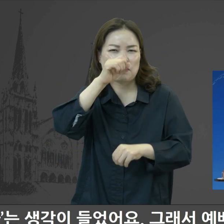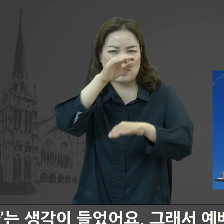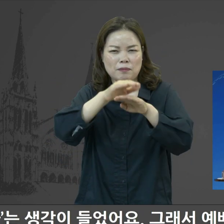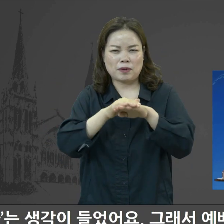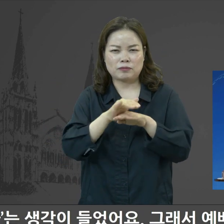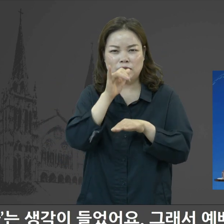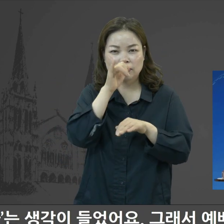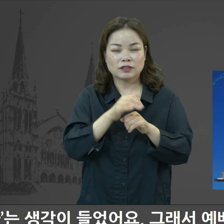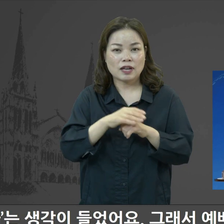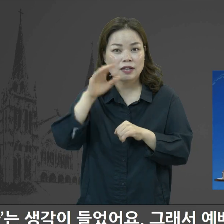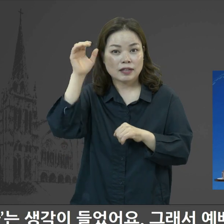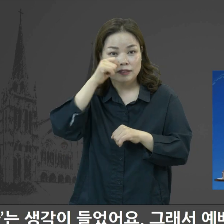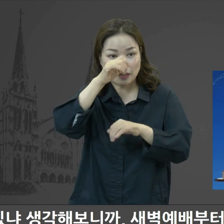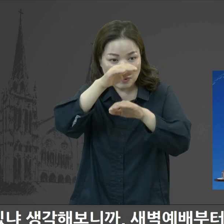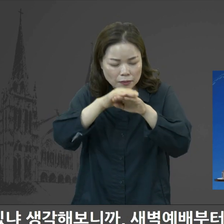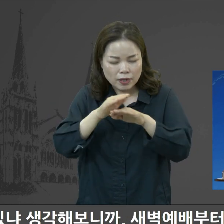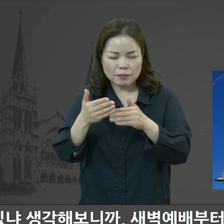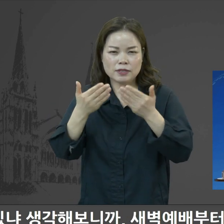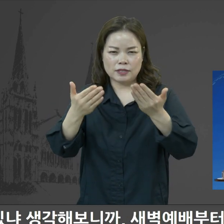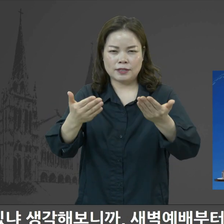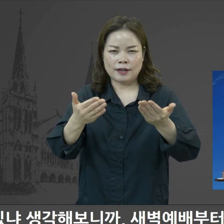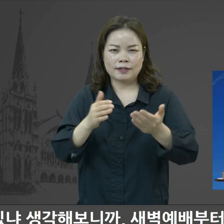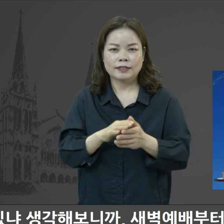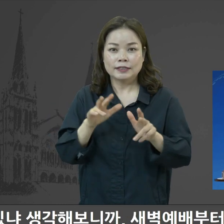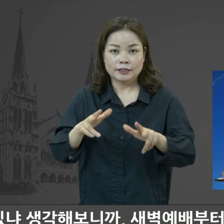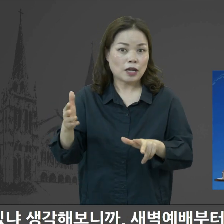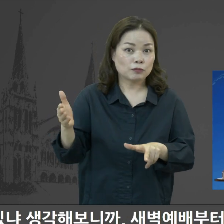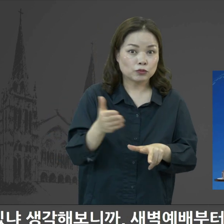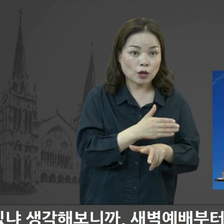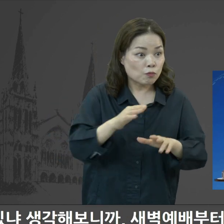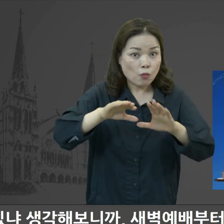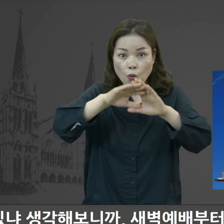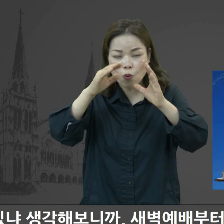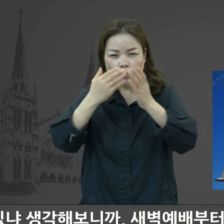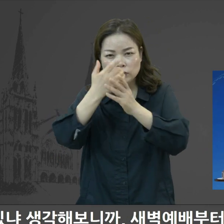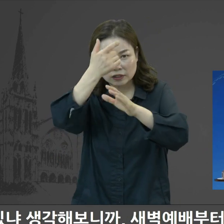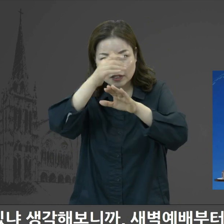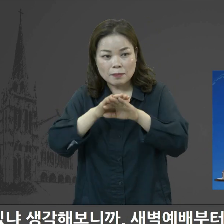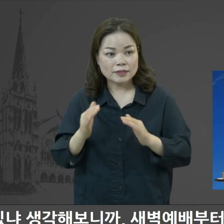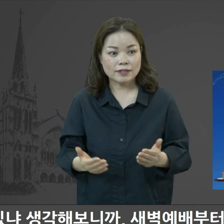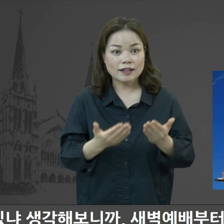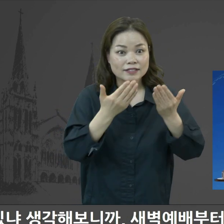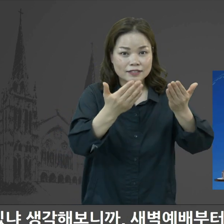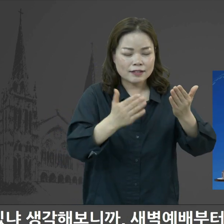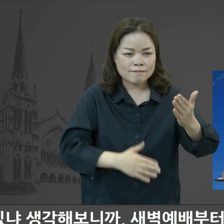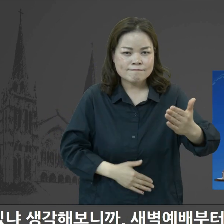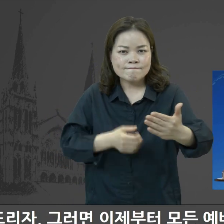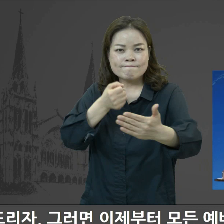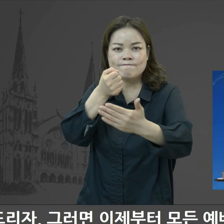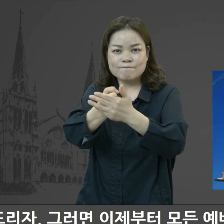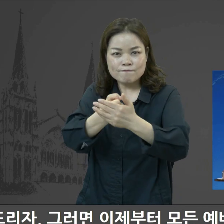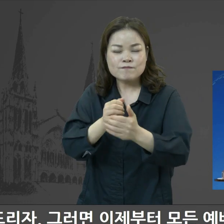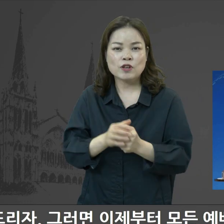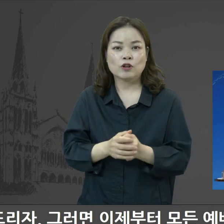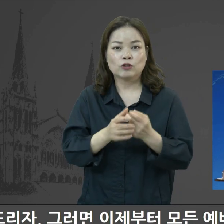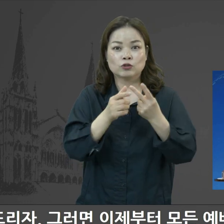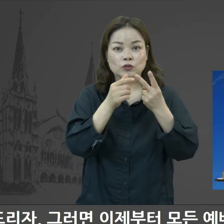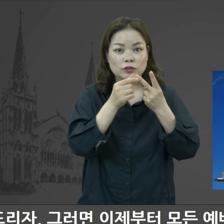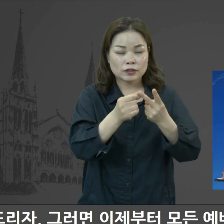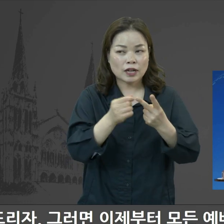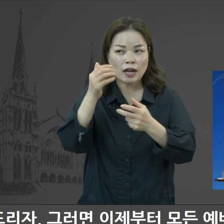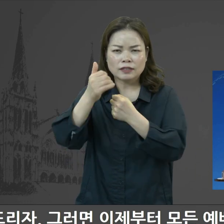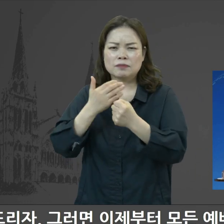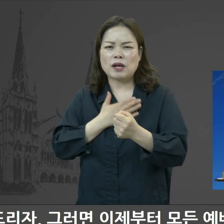있어요. 새벽 예배부터 예배를 드리자. 그럼 이제부터 모든 예배는 다 드린다, 이제 결심을 한 거예요. 두 번째,